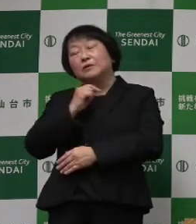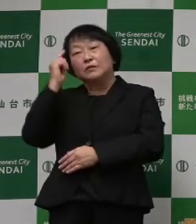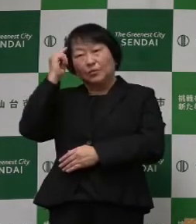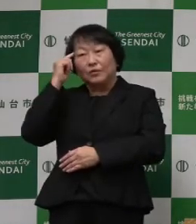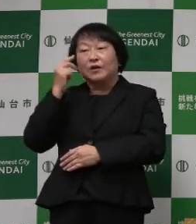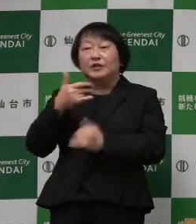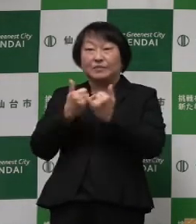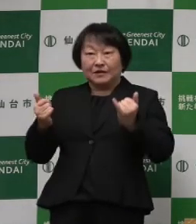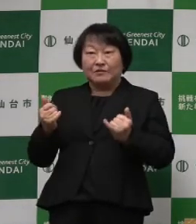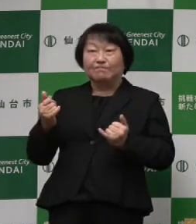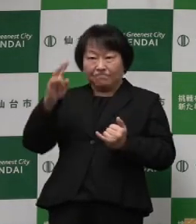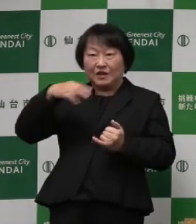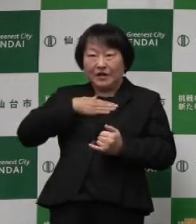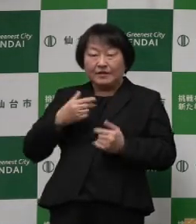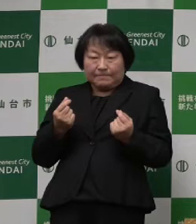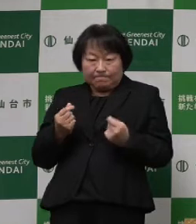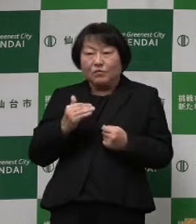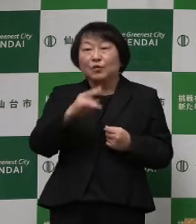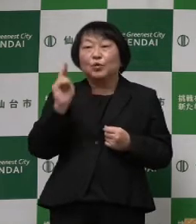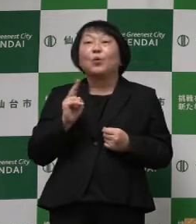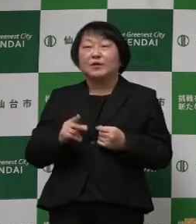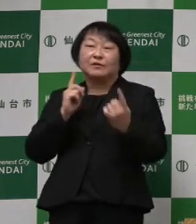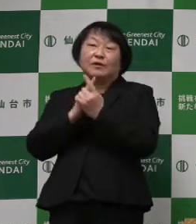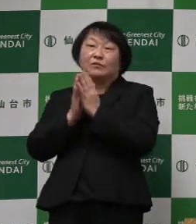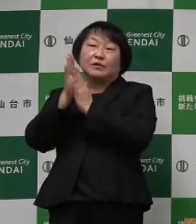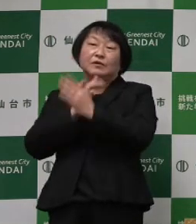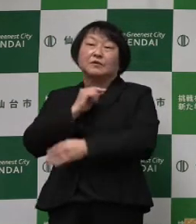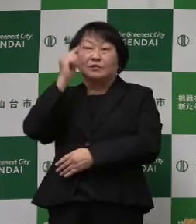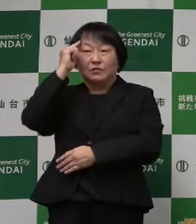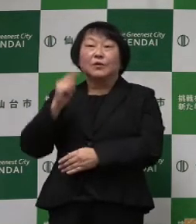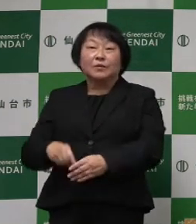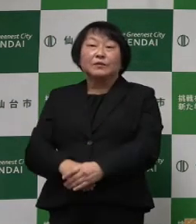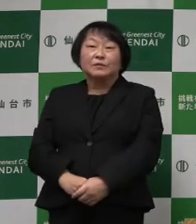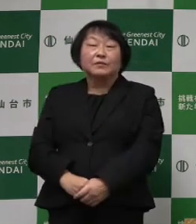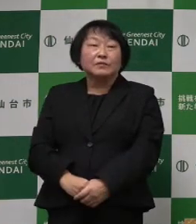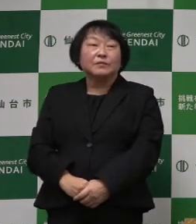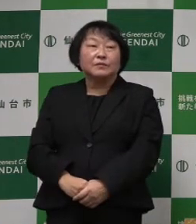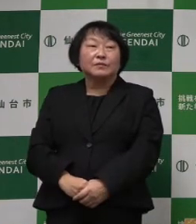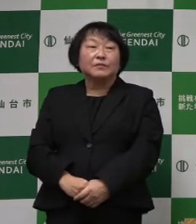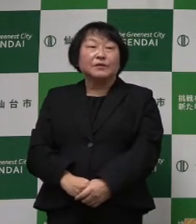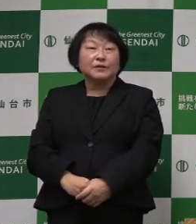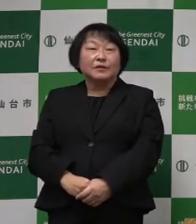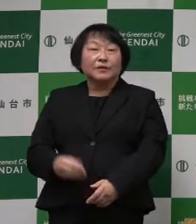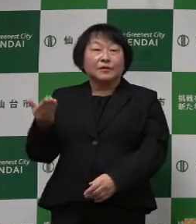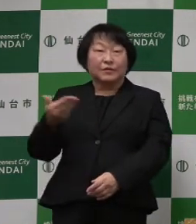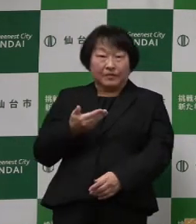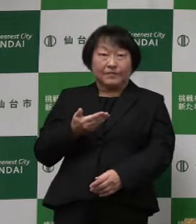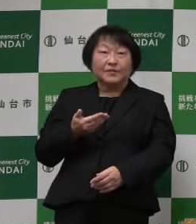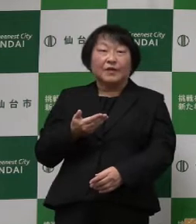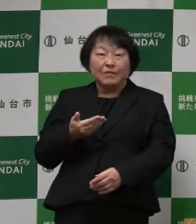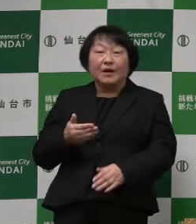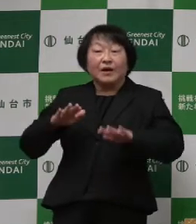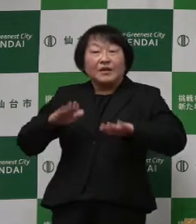解がしっかりと進むように対応をお願いしたいと思います。 これほど知名度のある現